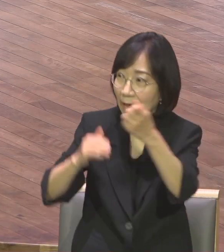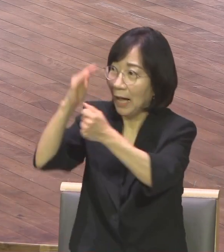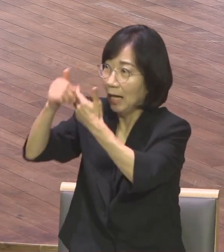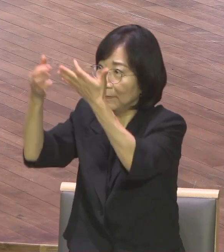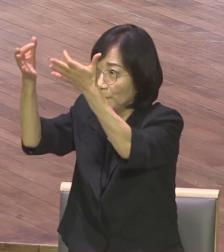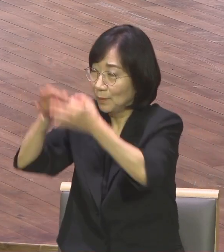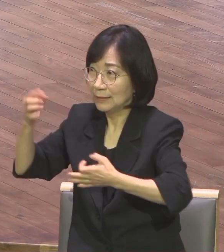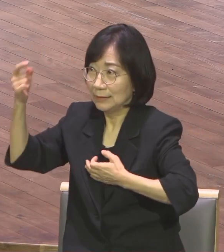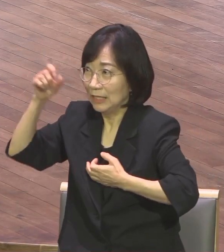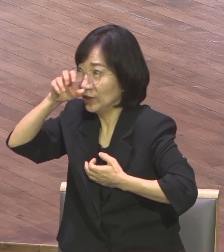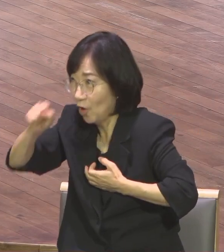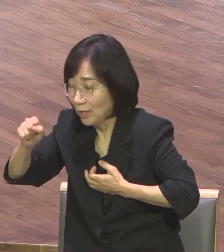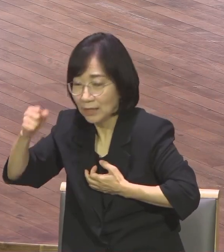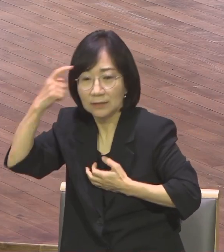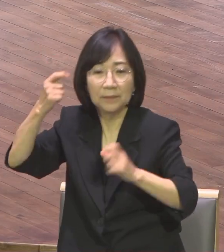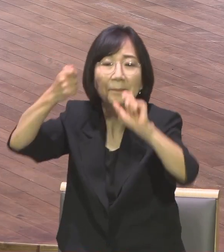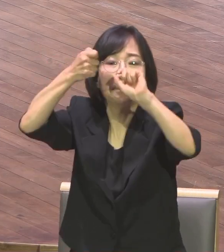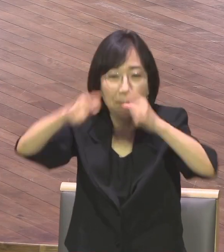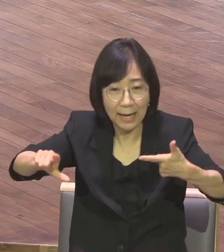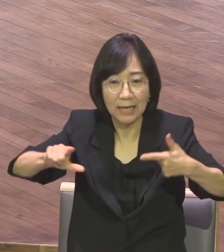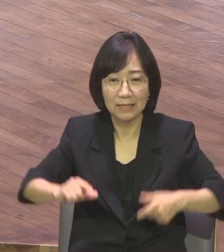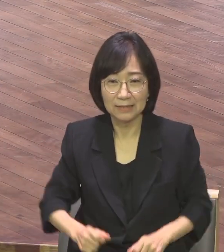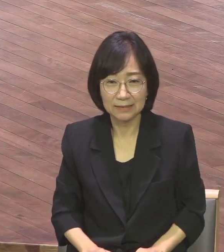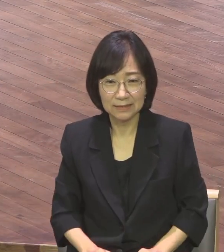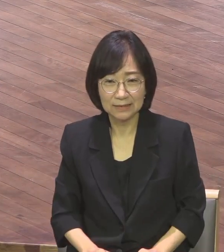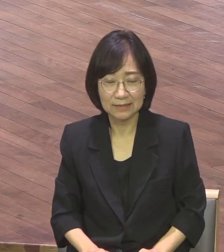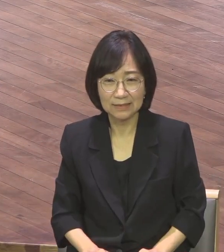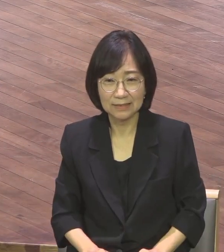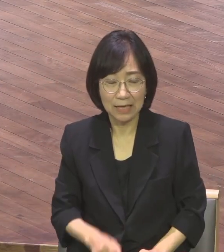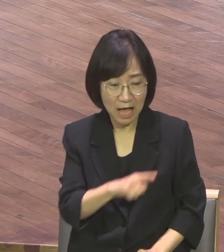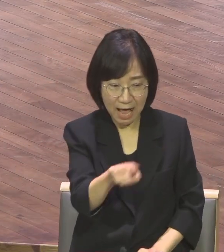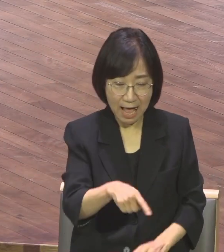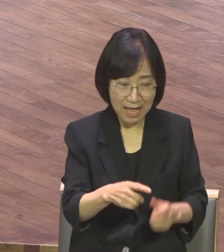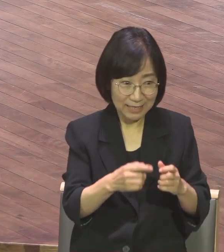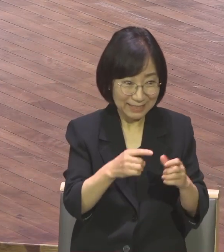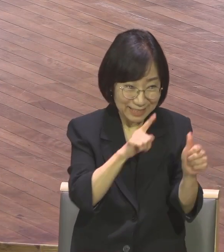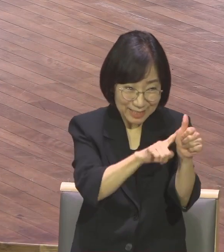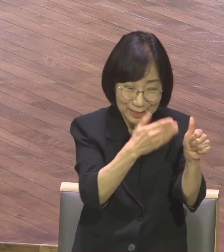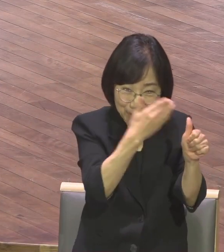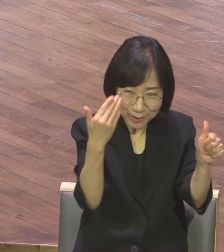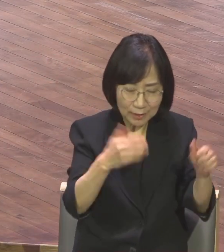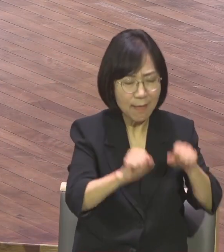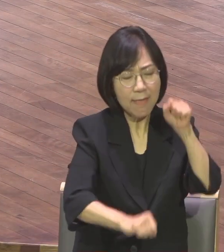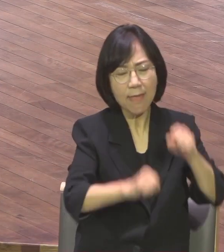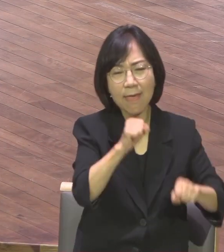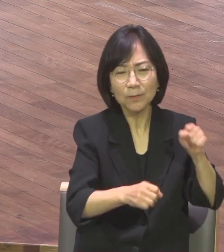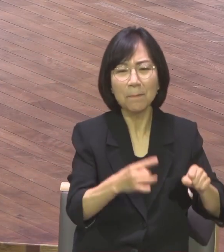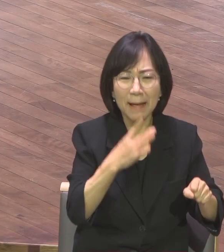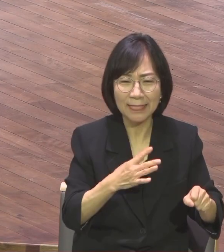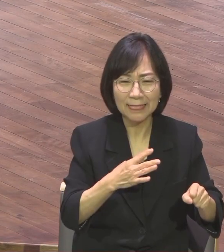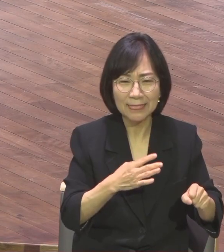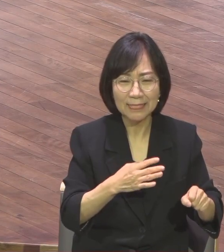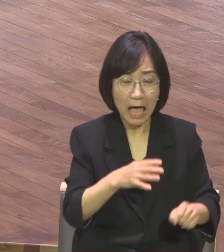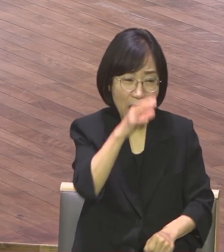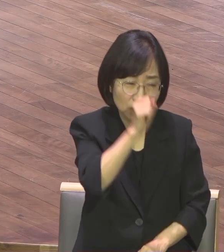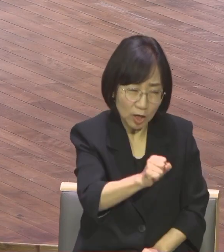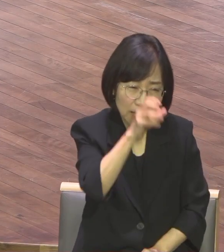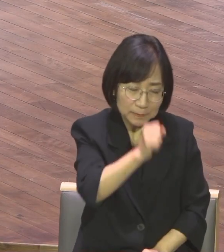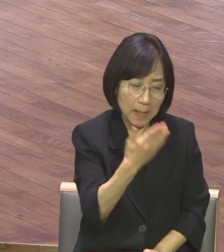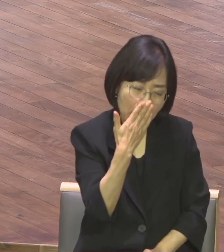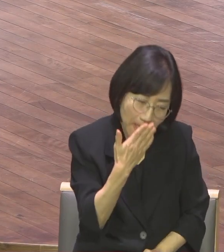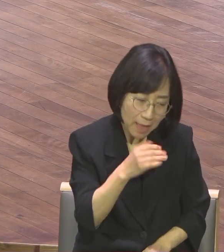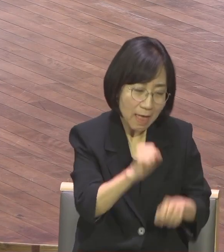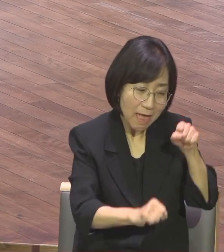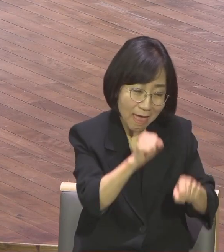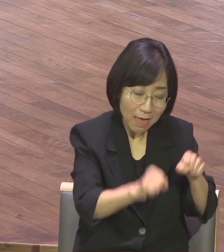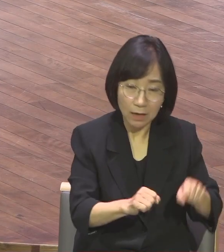청년이 생각하고 있는 선하다, 이 행위적 요소, 이 행위적 요소를 강조하는데